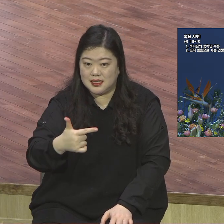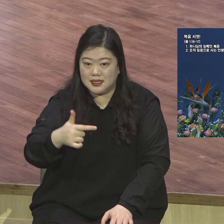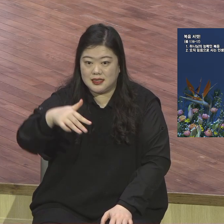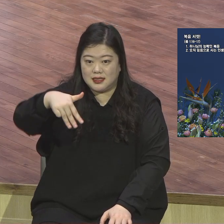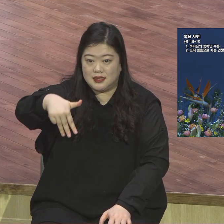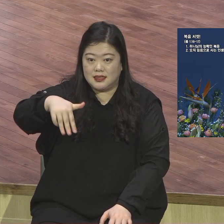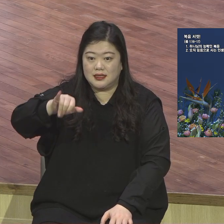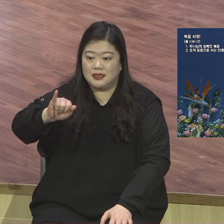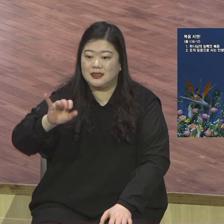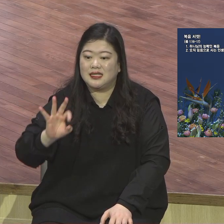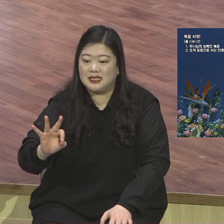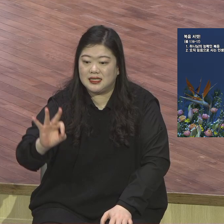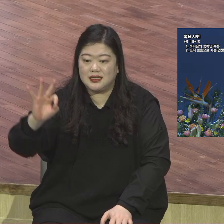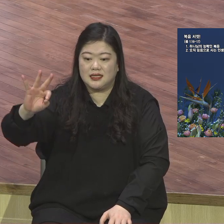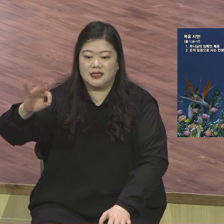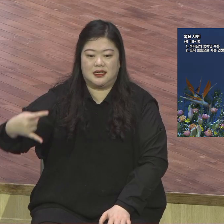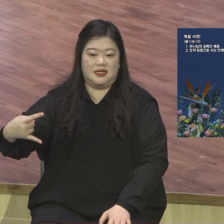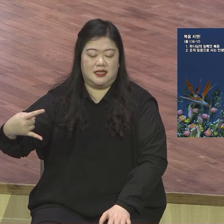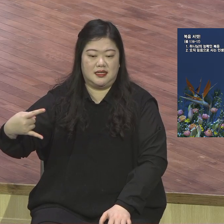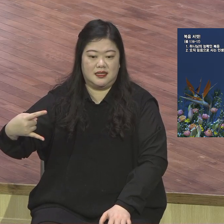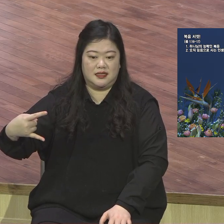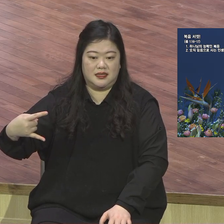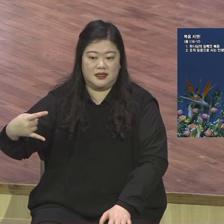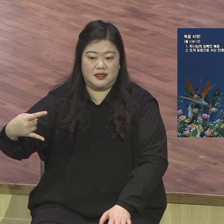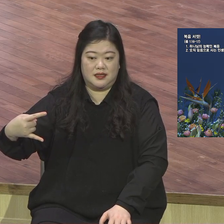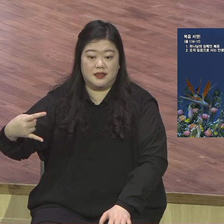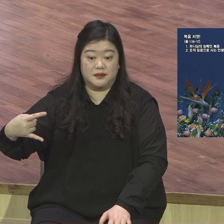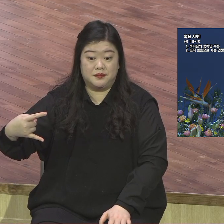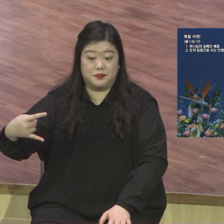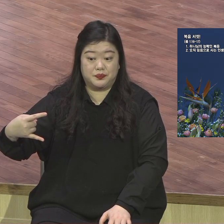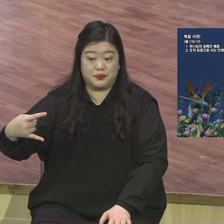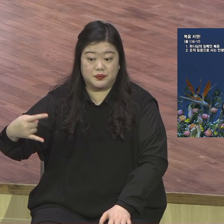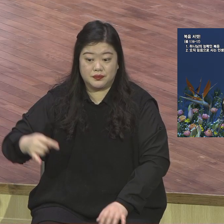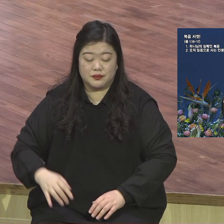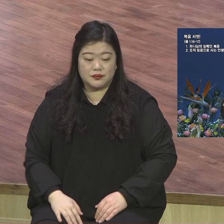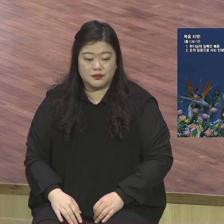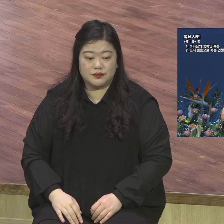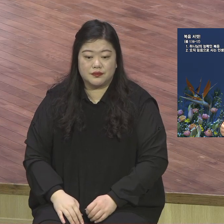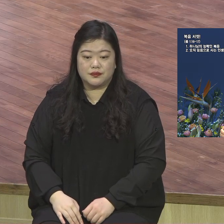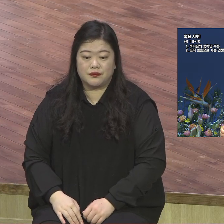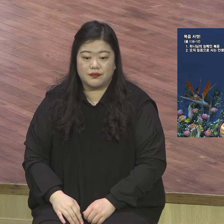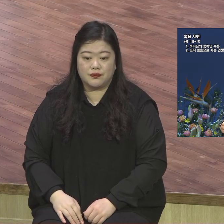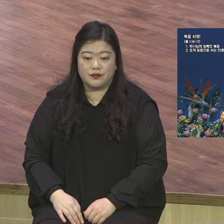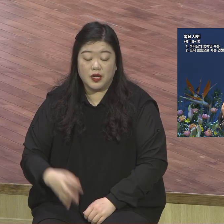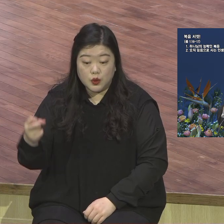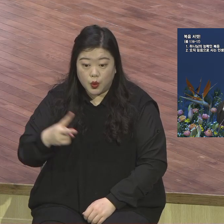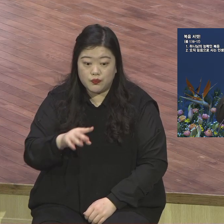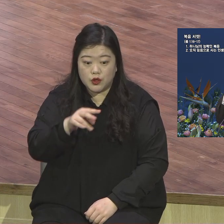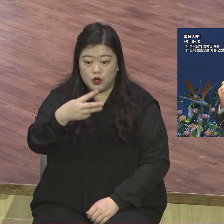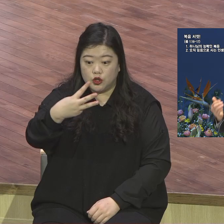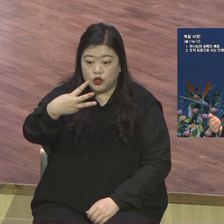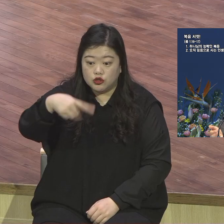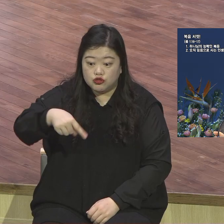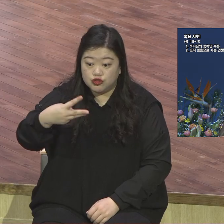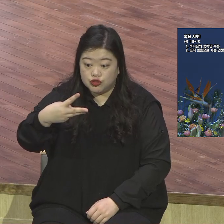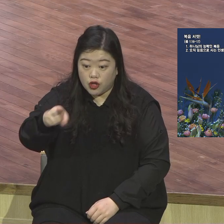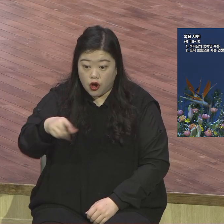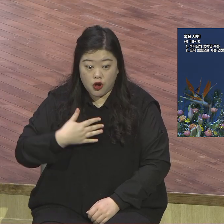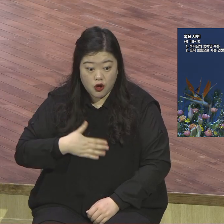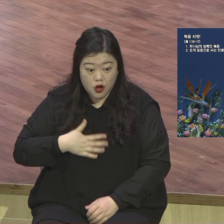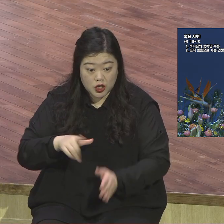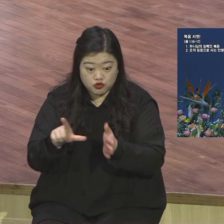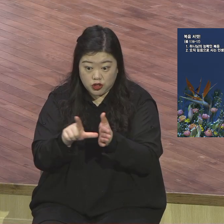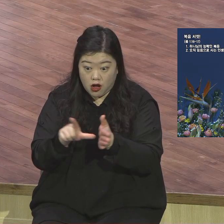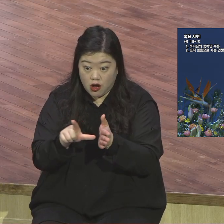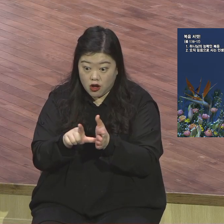출발했던 말씀이 이 말씀이에요. 마틴 루터는 어떻게 하면 하나님의 의를